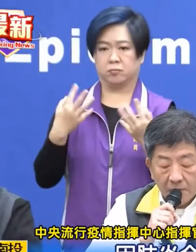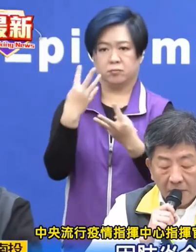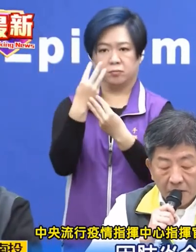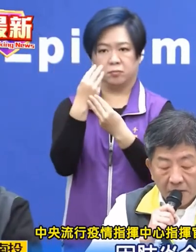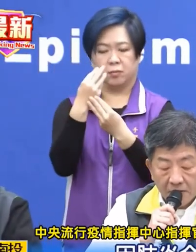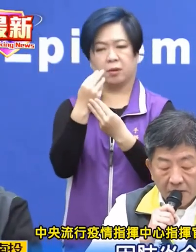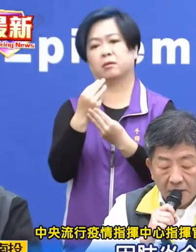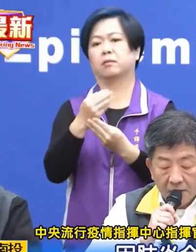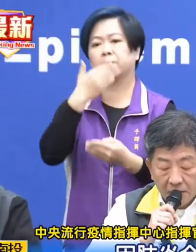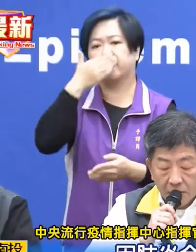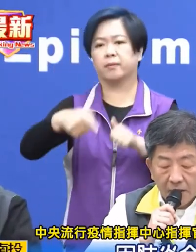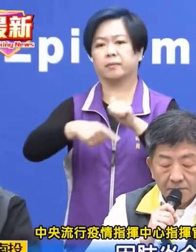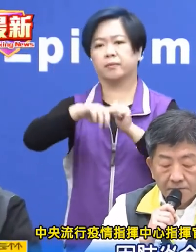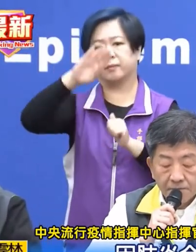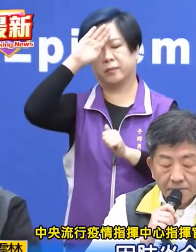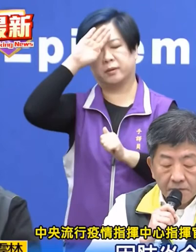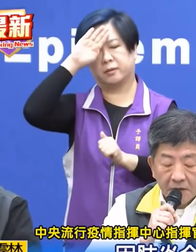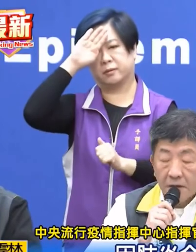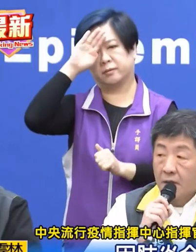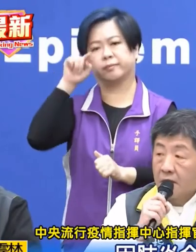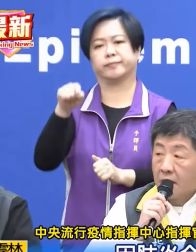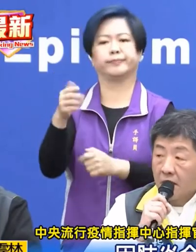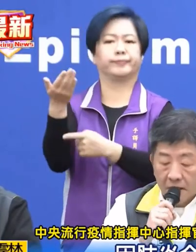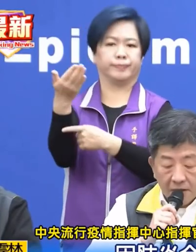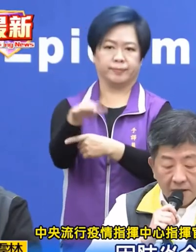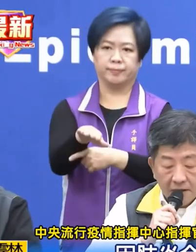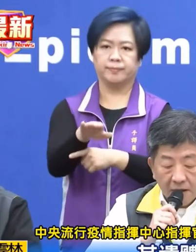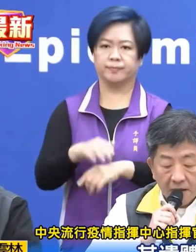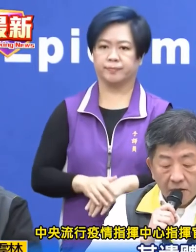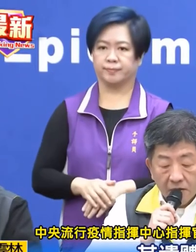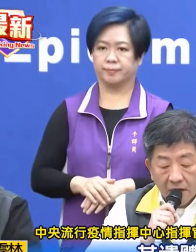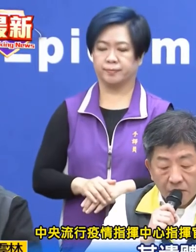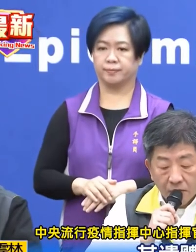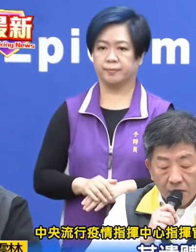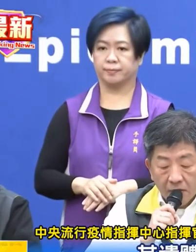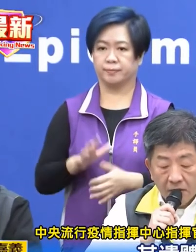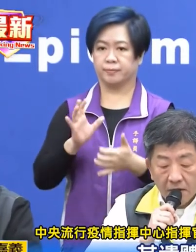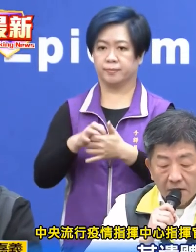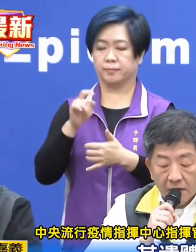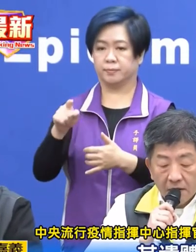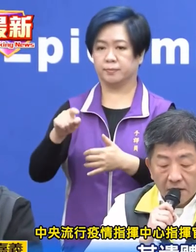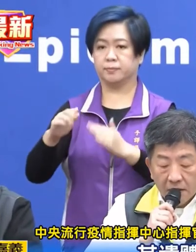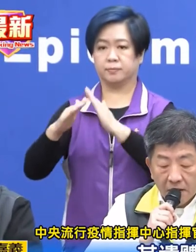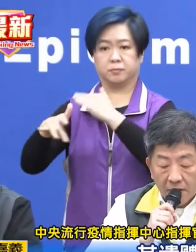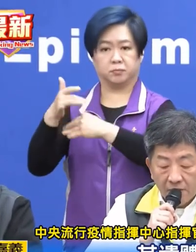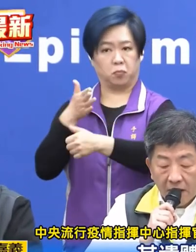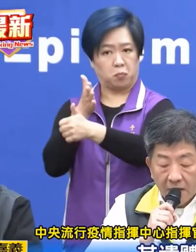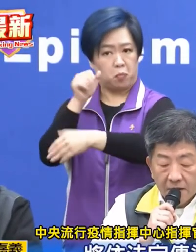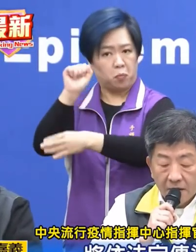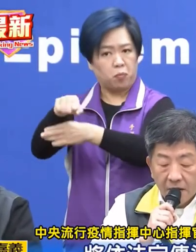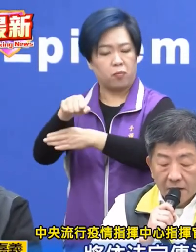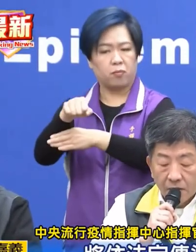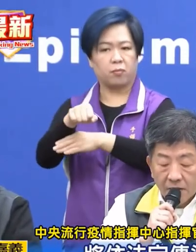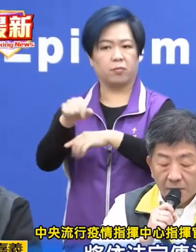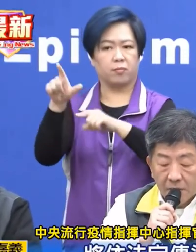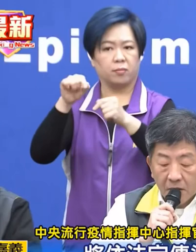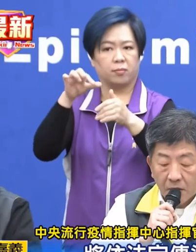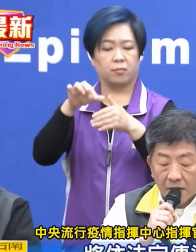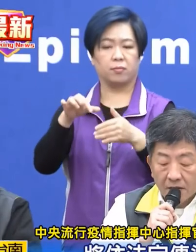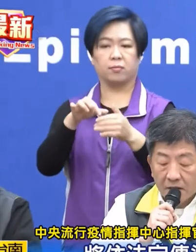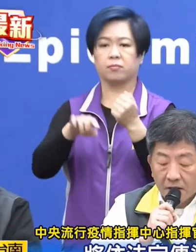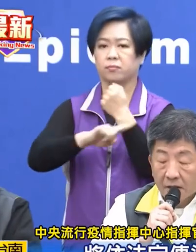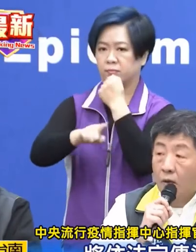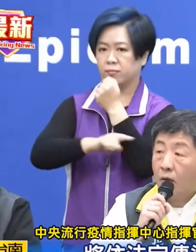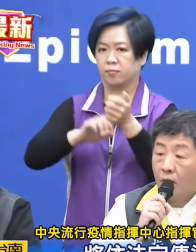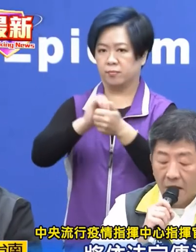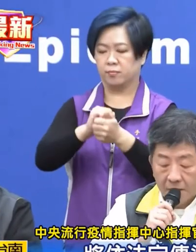炎合并败血症死亡，其遗体经家属同意，将依法定传染